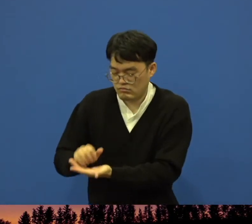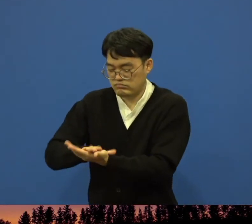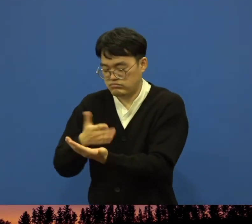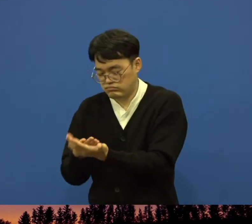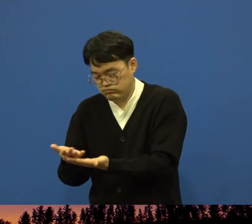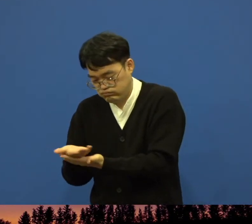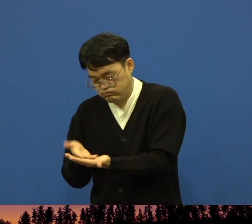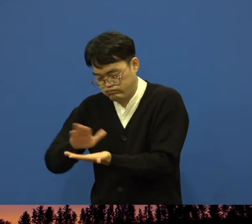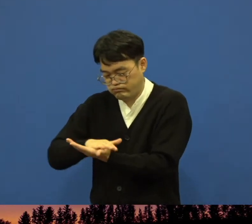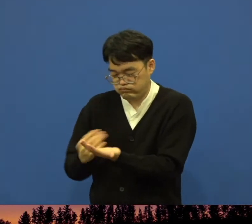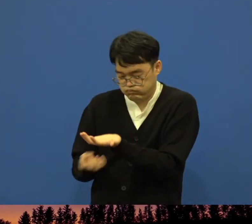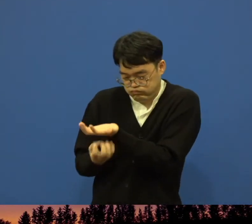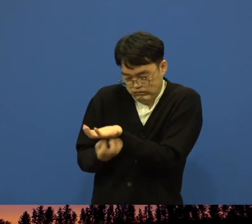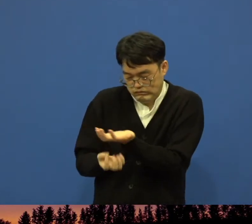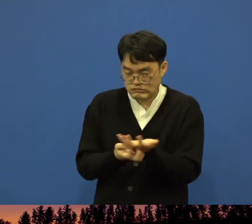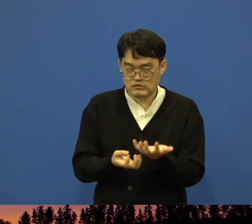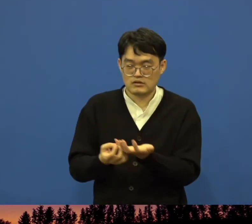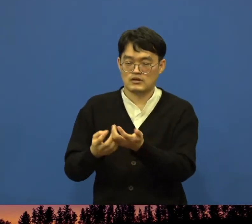야단해.